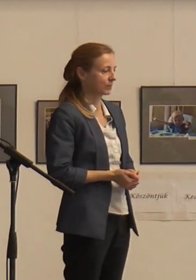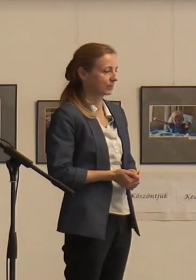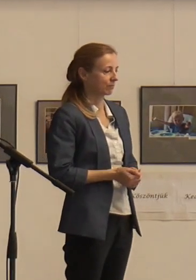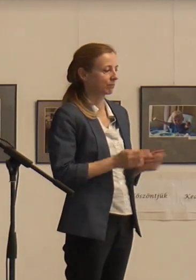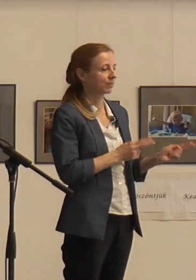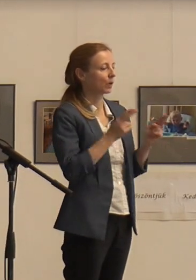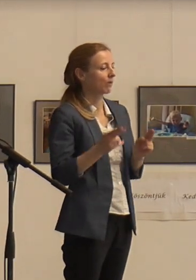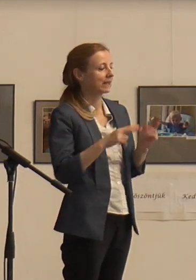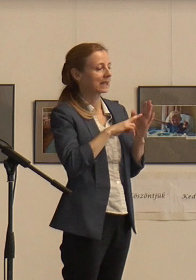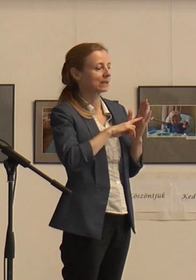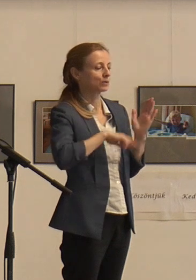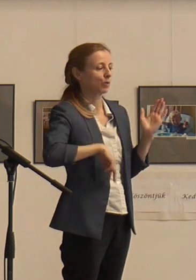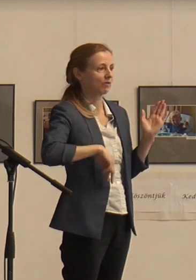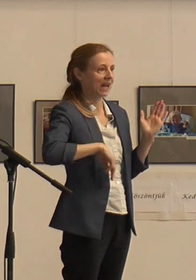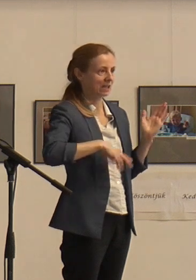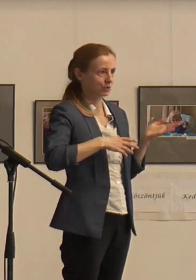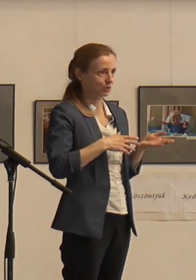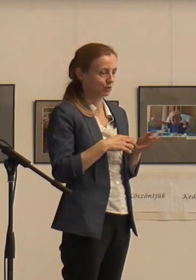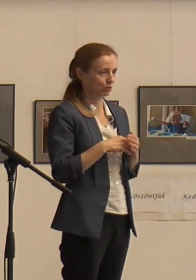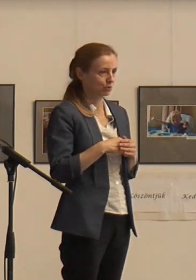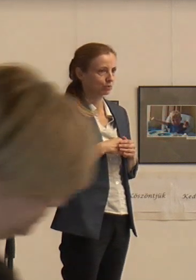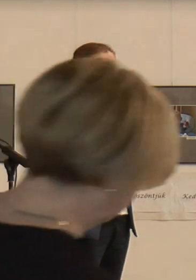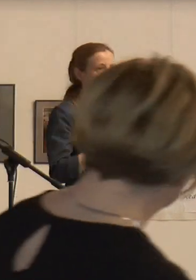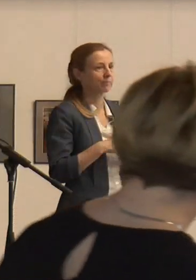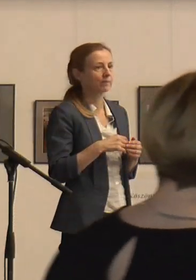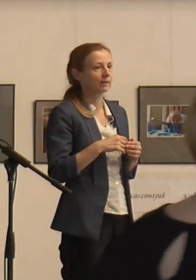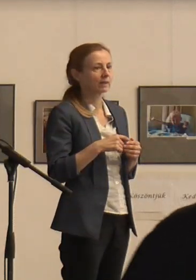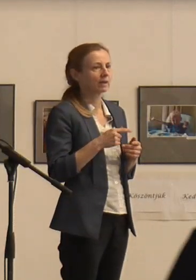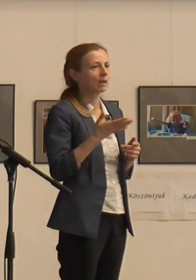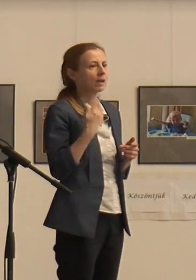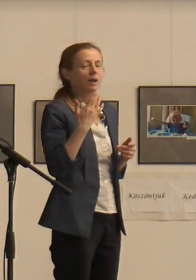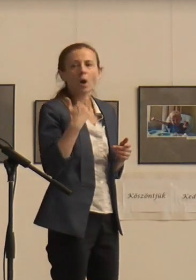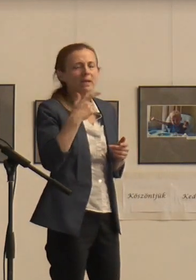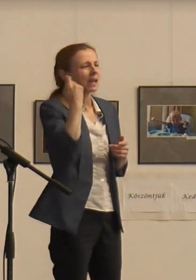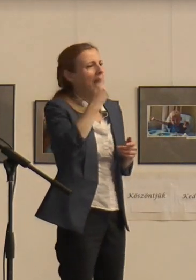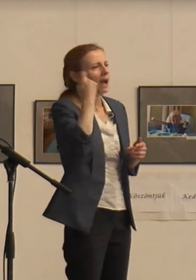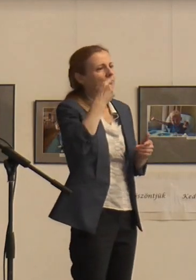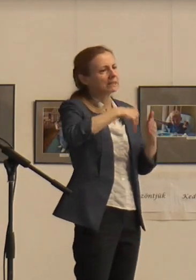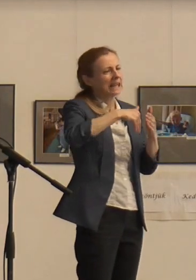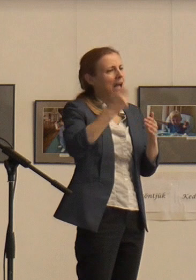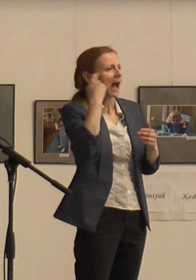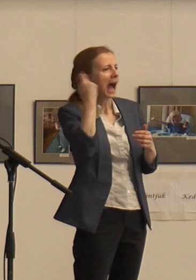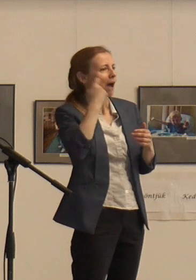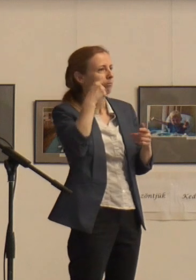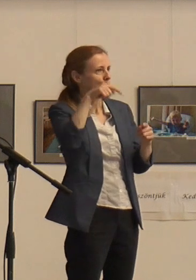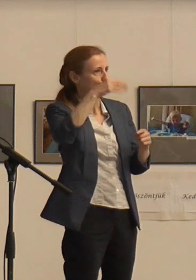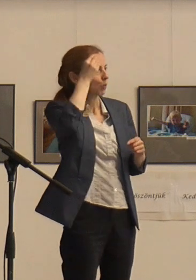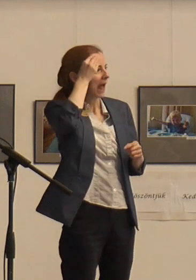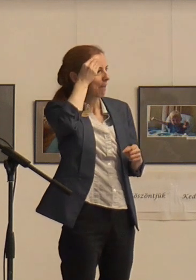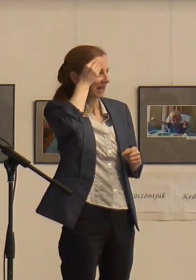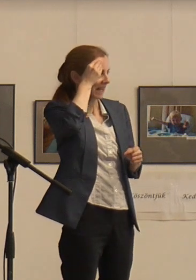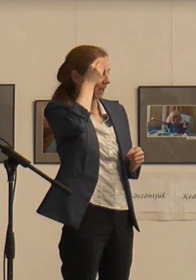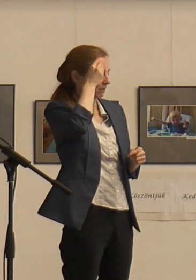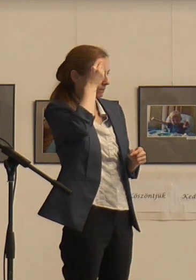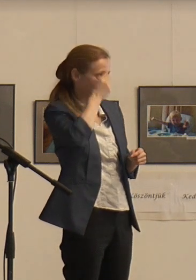A következő verssel a vietnámi háborúnak szeretnék emléket állítani.